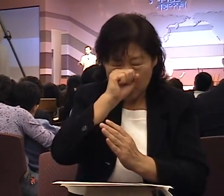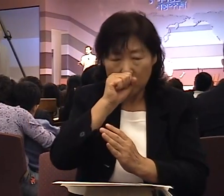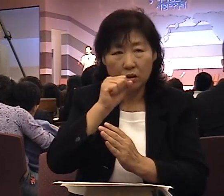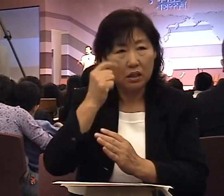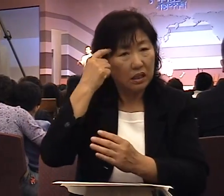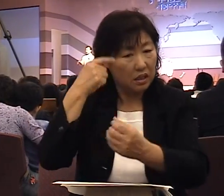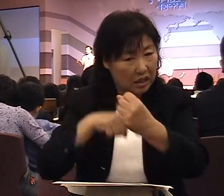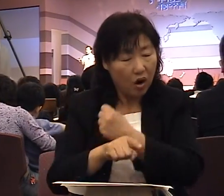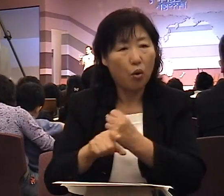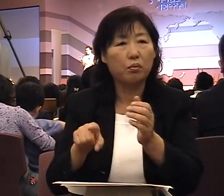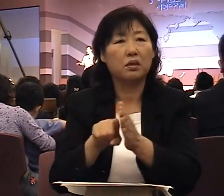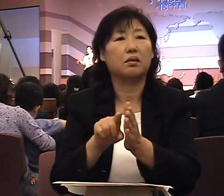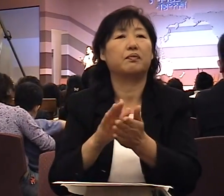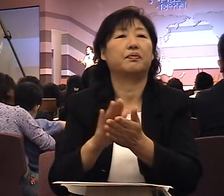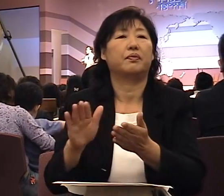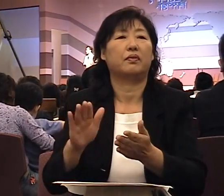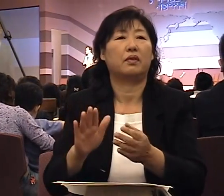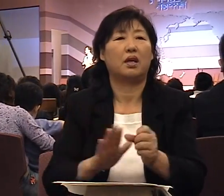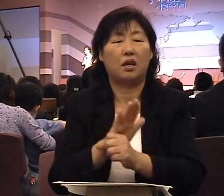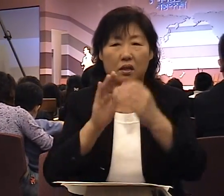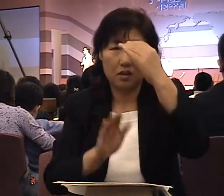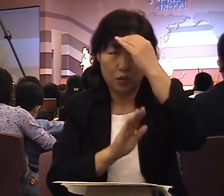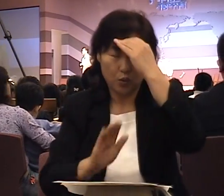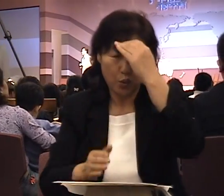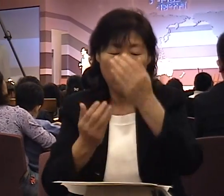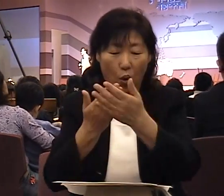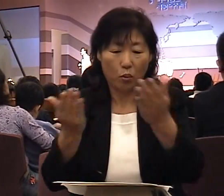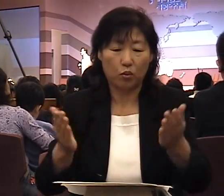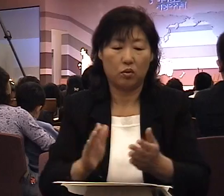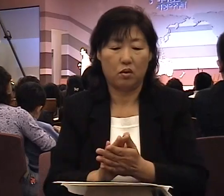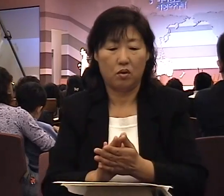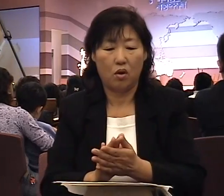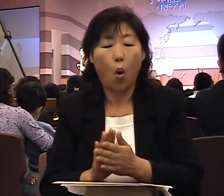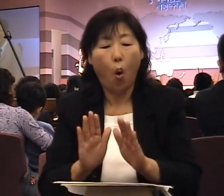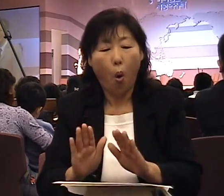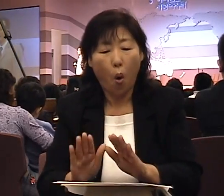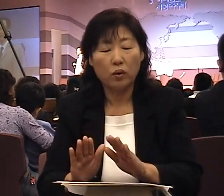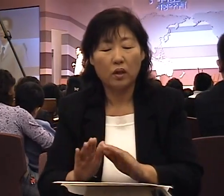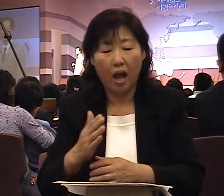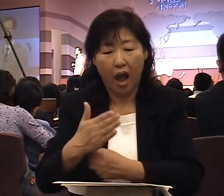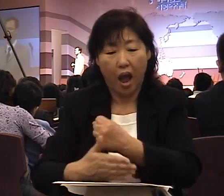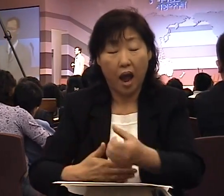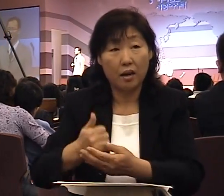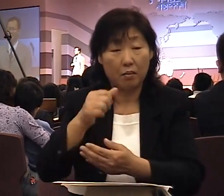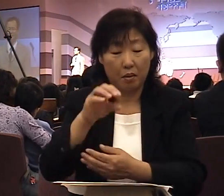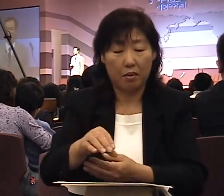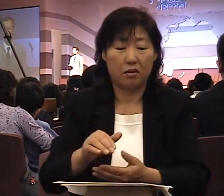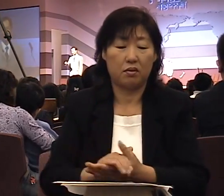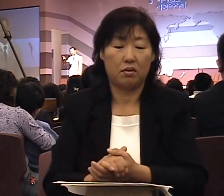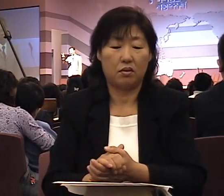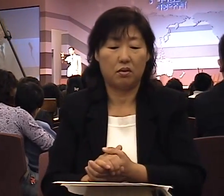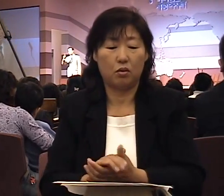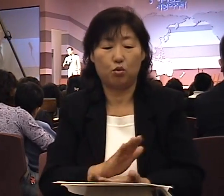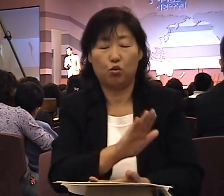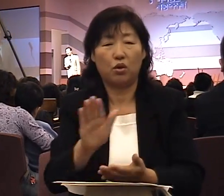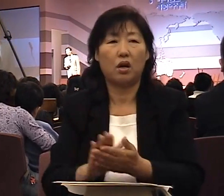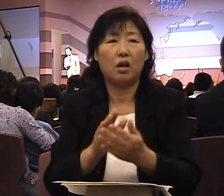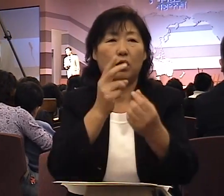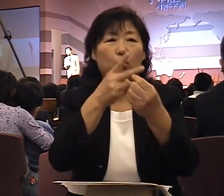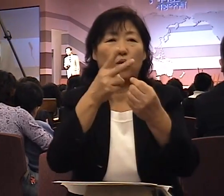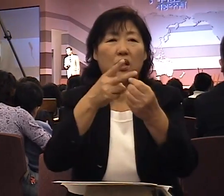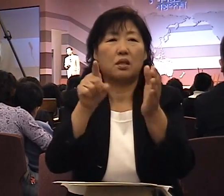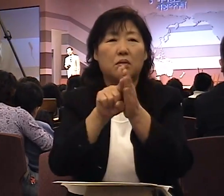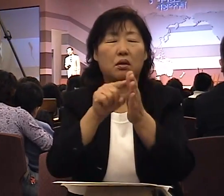뜻이라고 믿습니다. 아멘. 사랑하는 성도들, 오늘 그래서 하나님 앞에 우리가 두 가지 믿음을